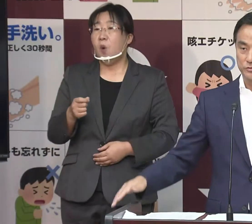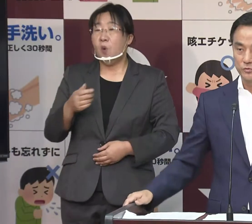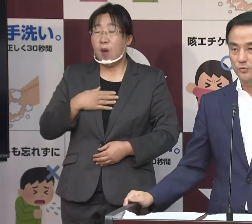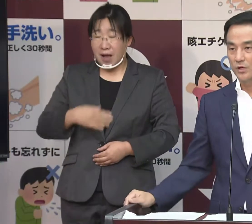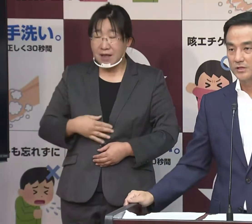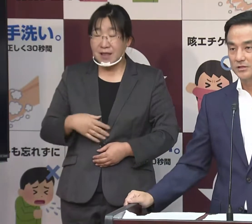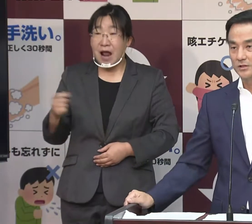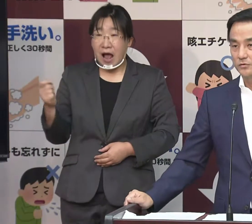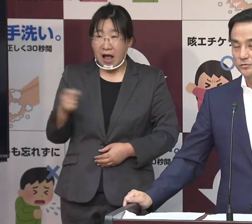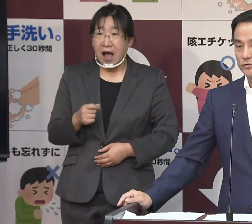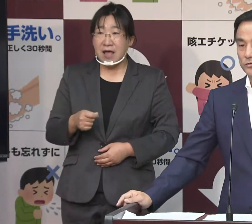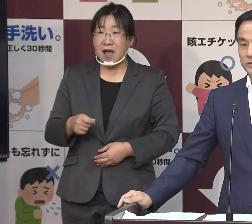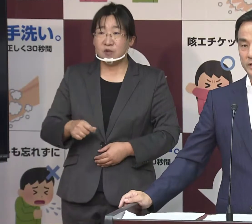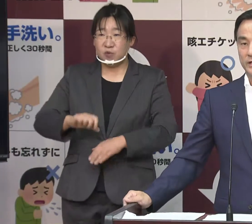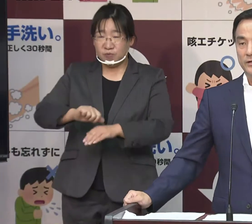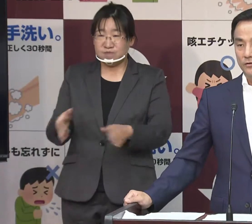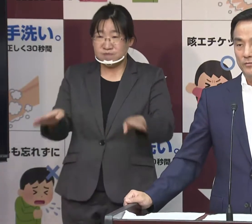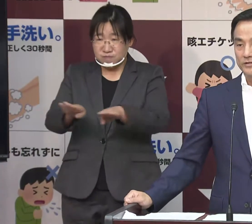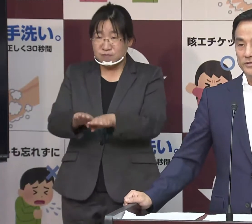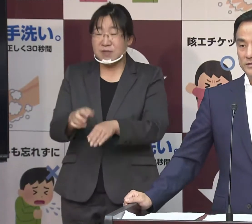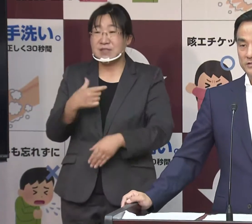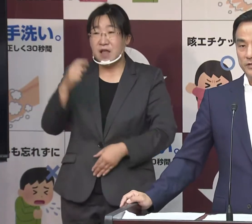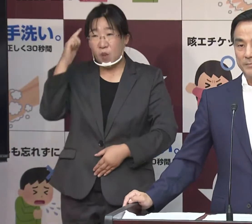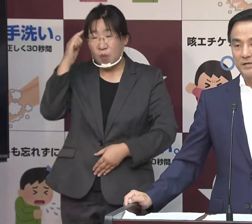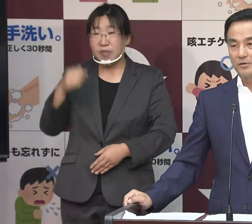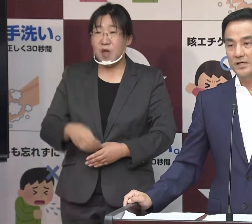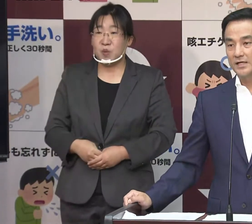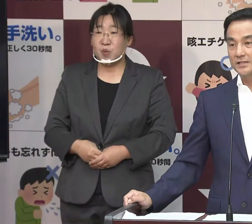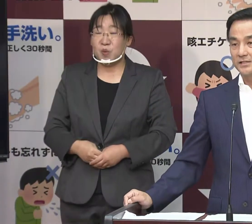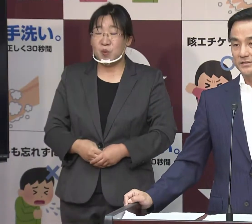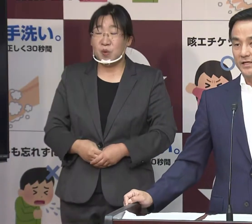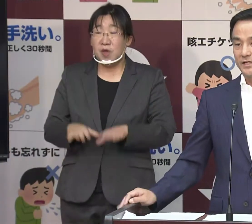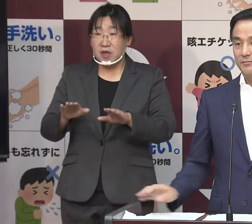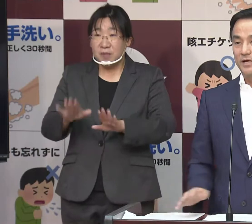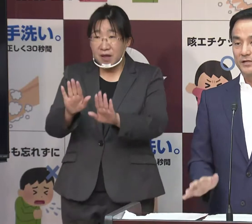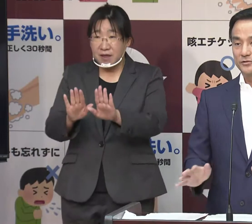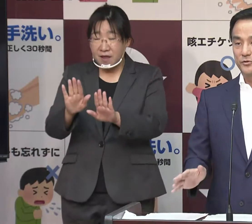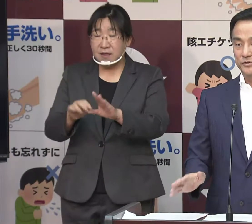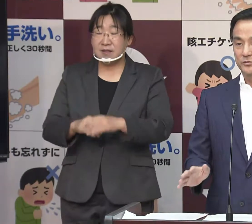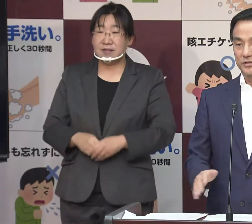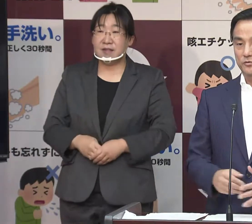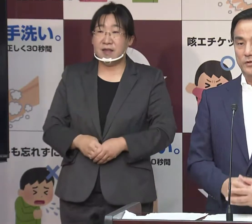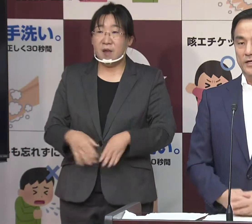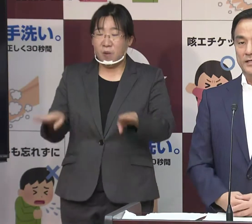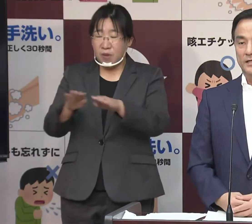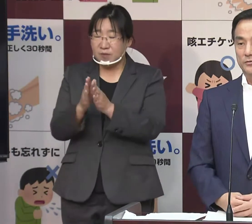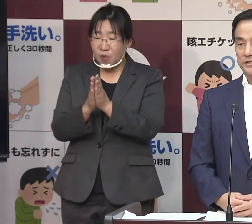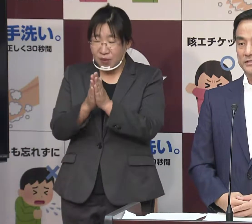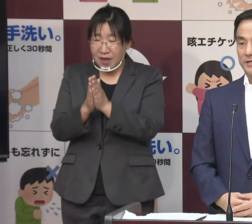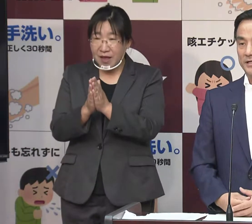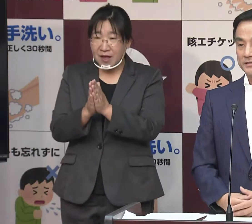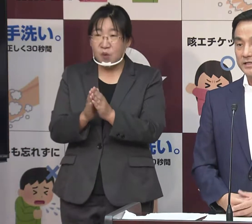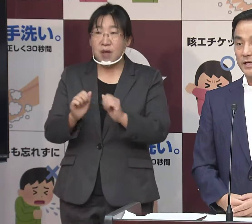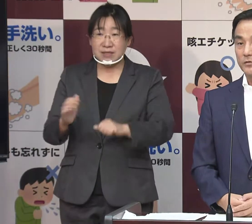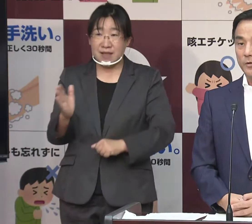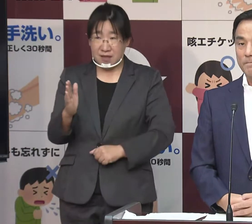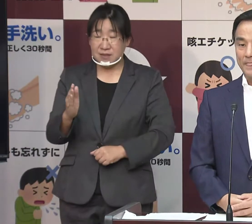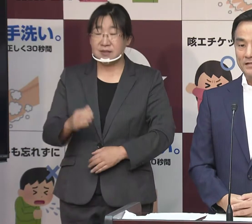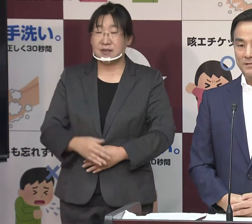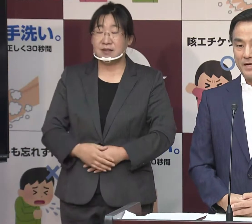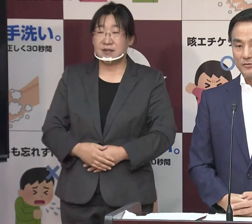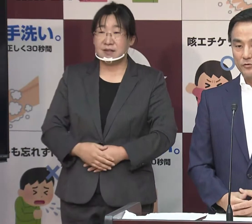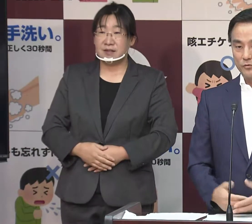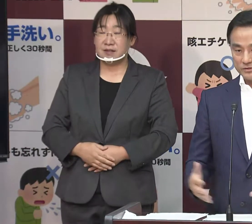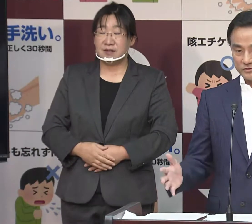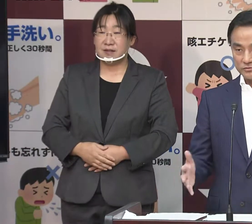込めするということを行っていきたいというふうに思っております。ですので、まあ、今の段階でですね、まあ、休業要請とかいうことはいたしませんけれども、